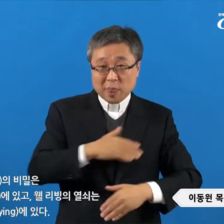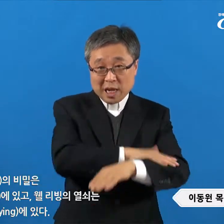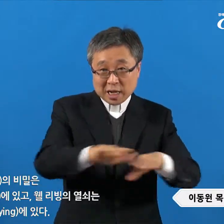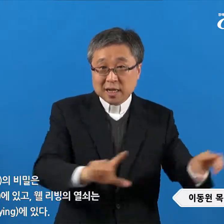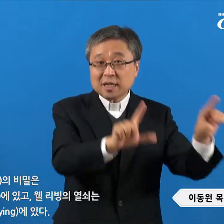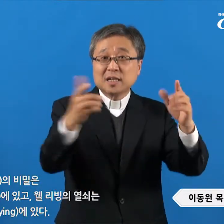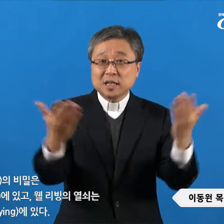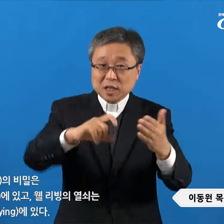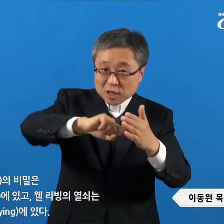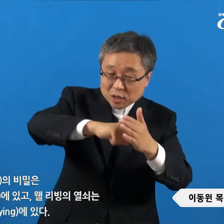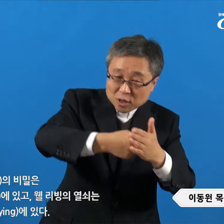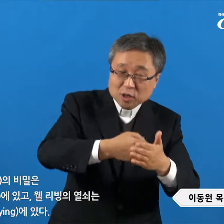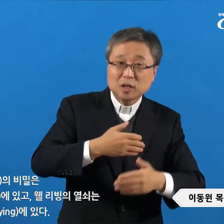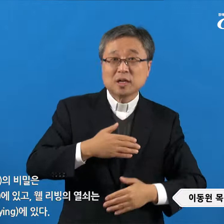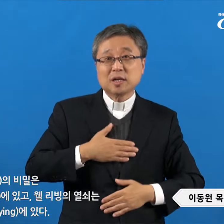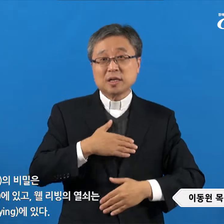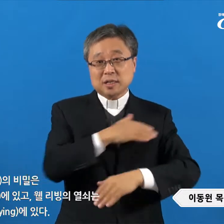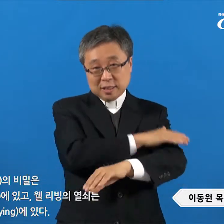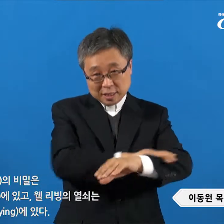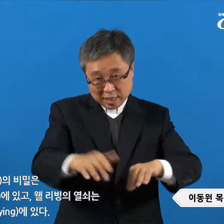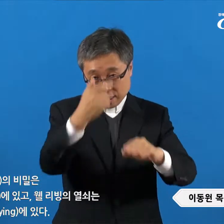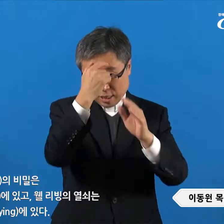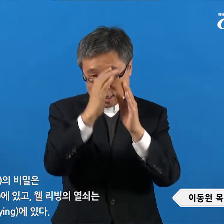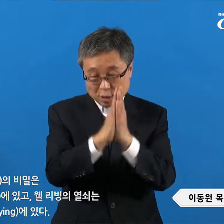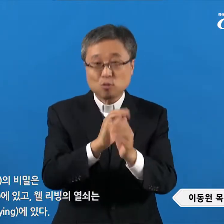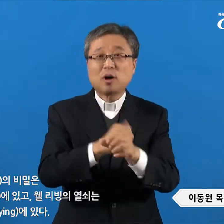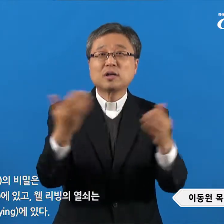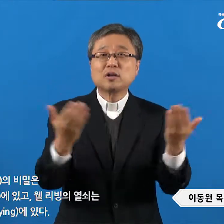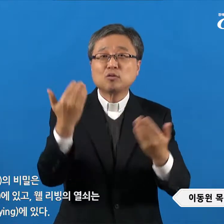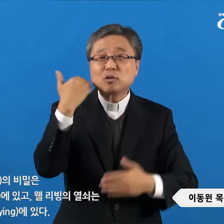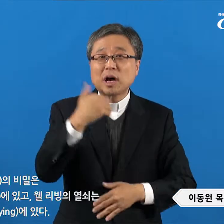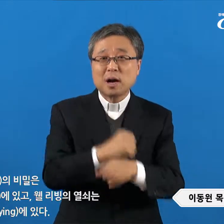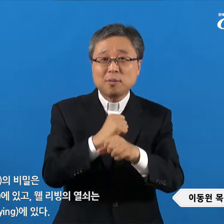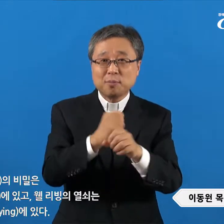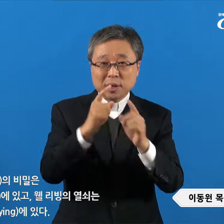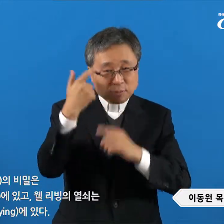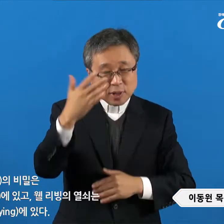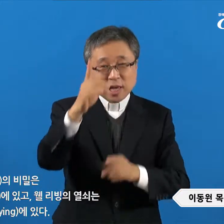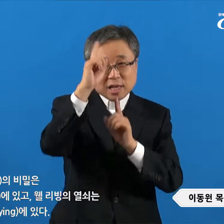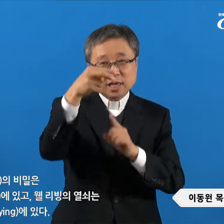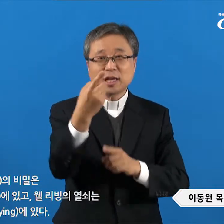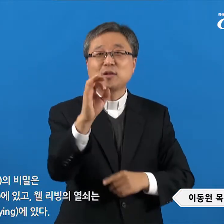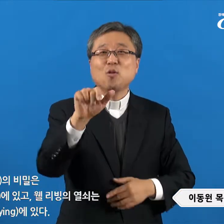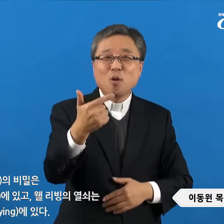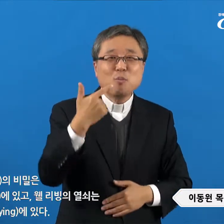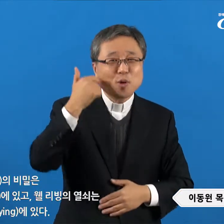열쇠는 well praying에 있다. 누가 한 말일까요? 이로운 목사가 한 말입니다.